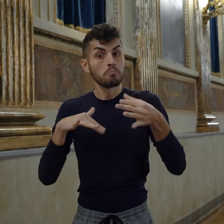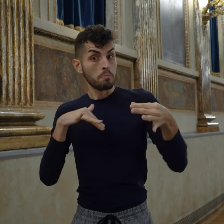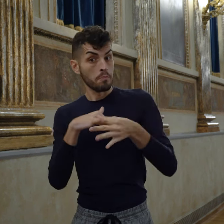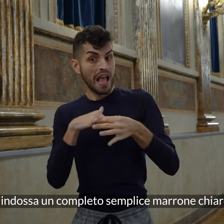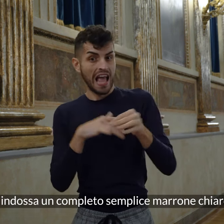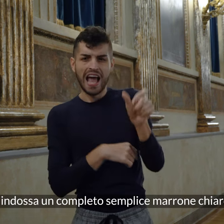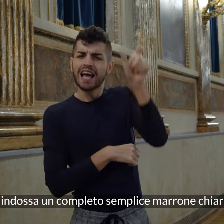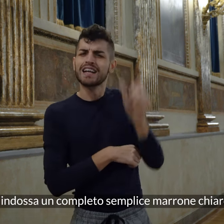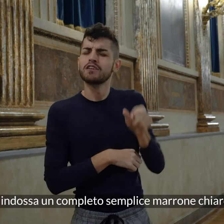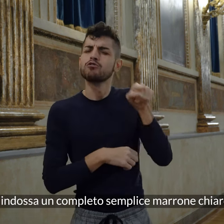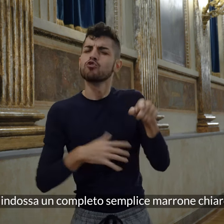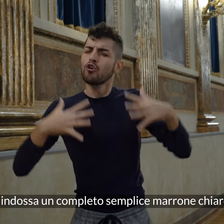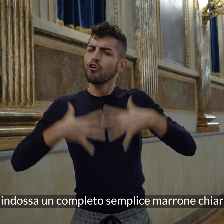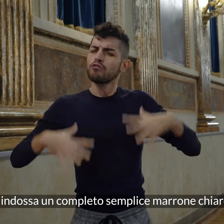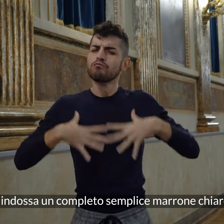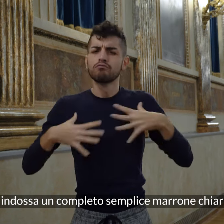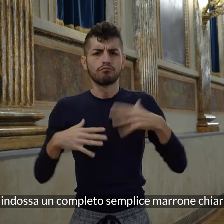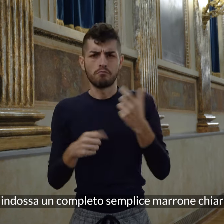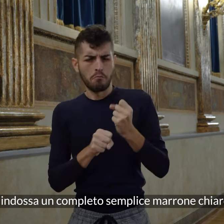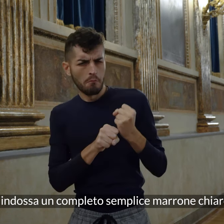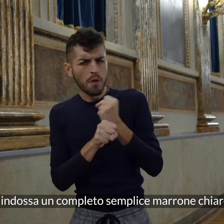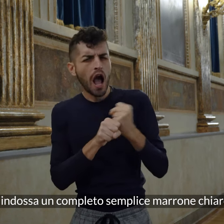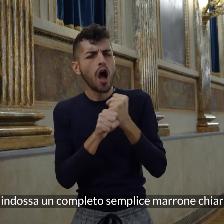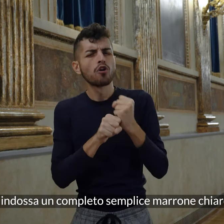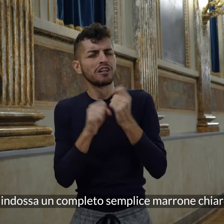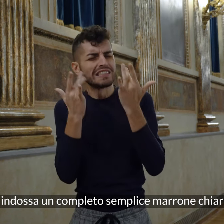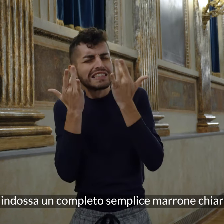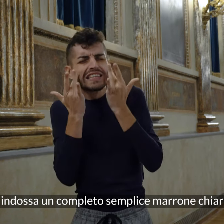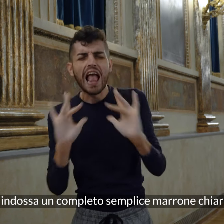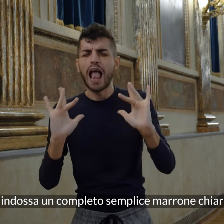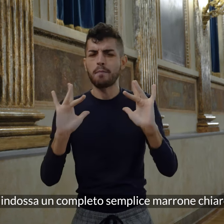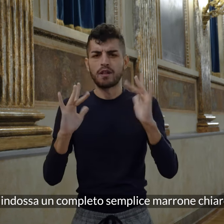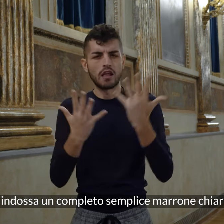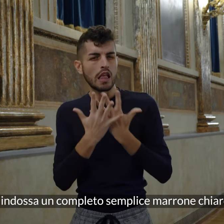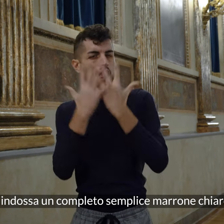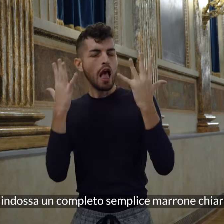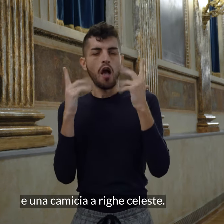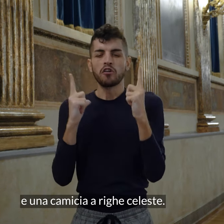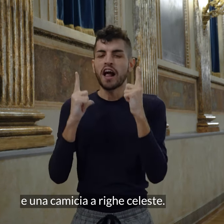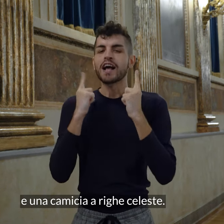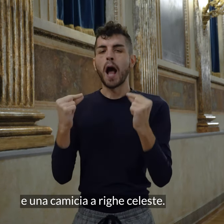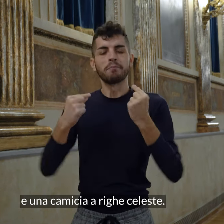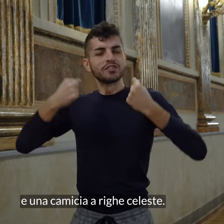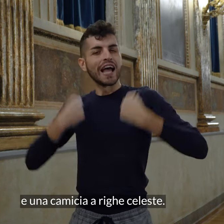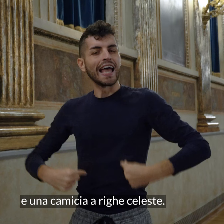Il marito indossa un completo semplice marrone chiaro e una camicia a righe